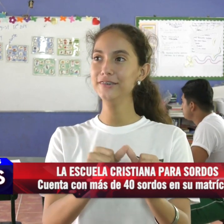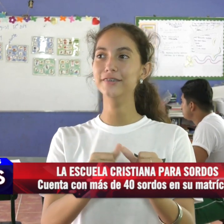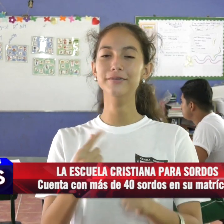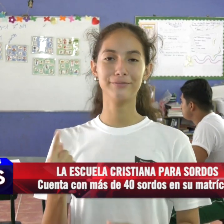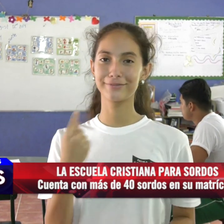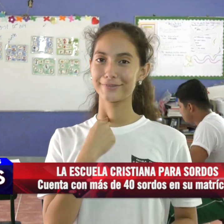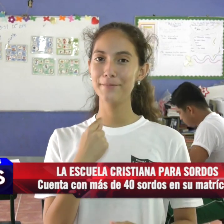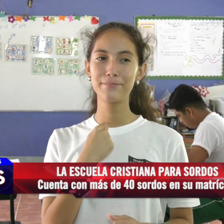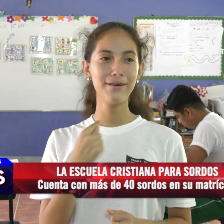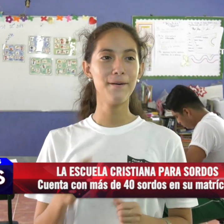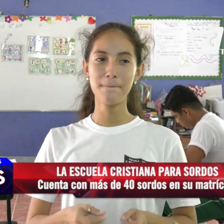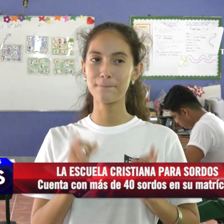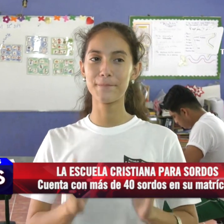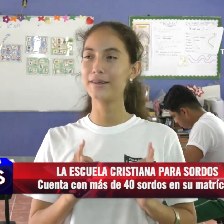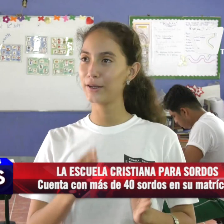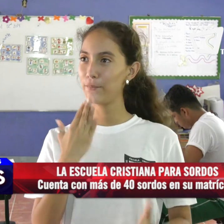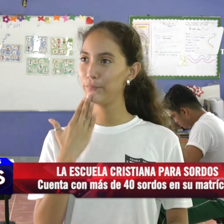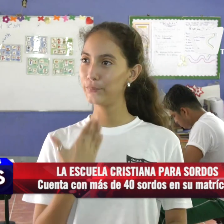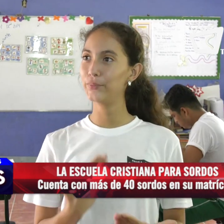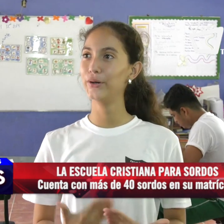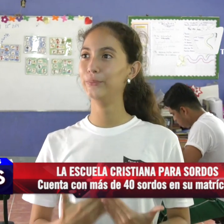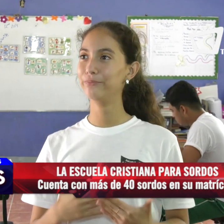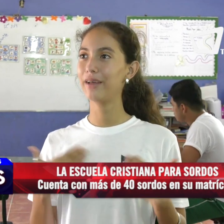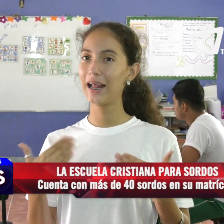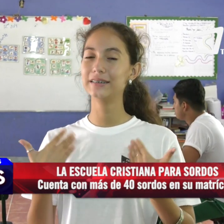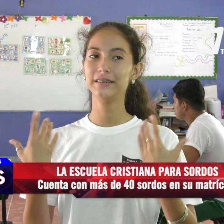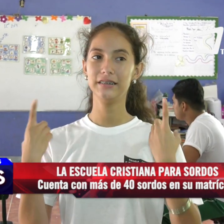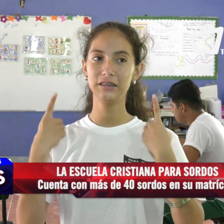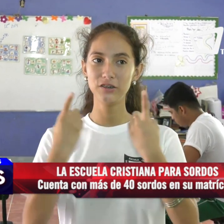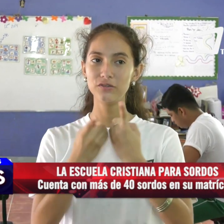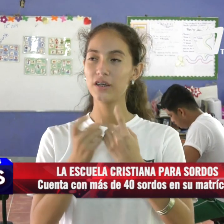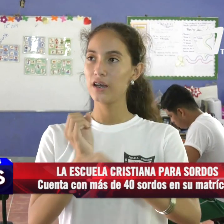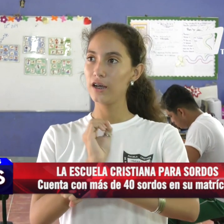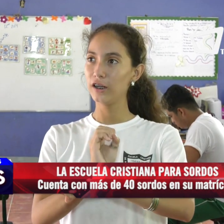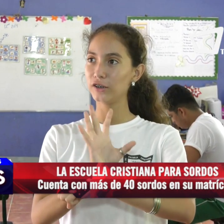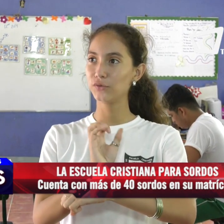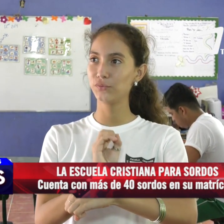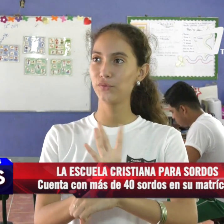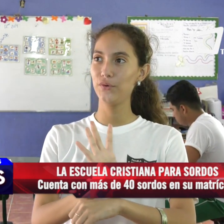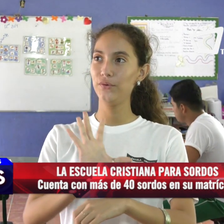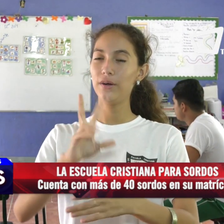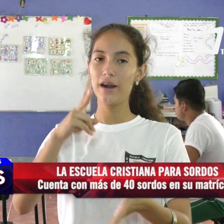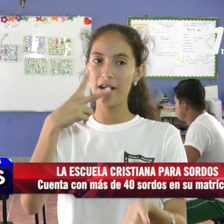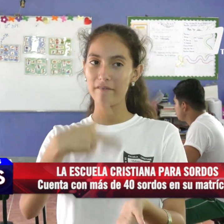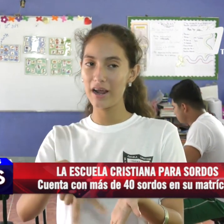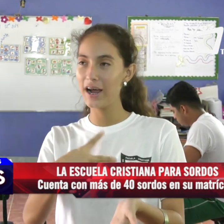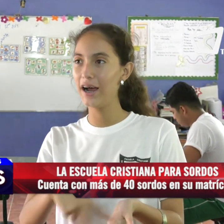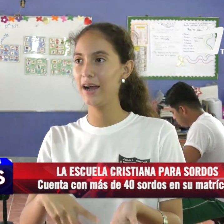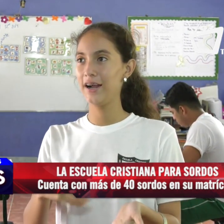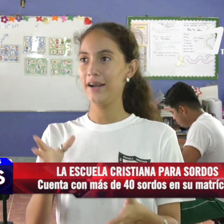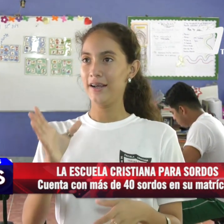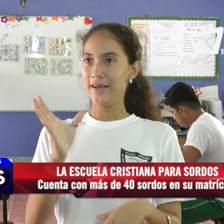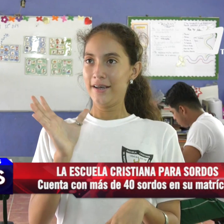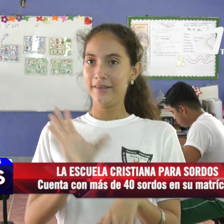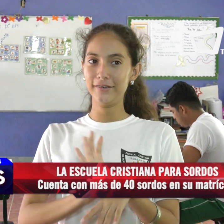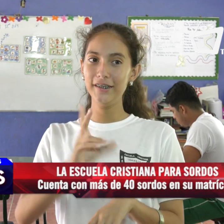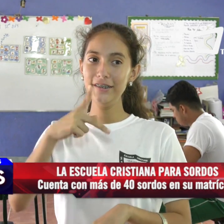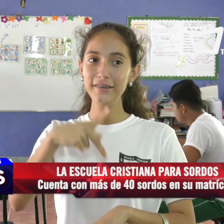seguir siempre bien. Gracias, muchas gracias, la directora nos aconseja, nos bailan